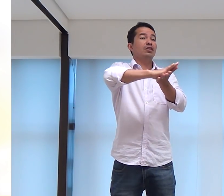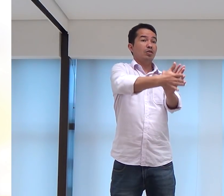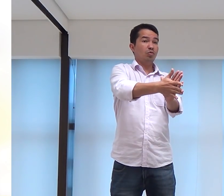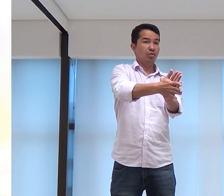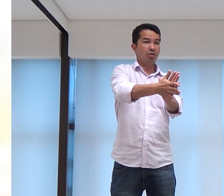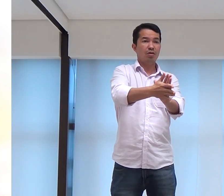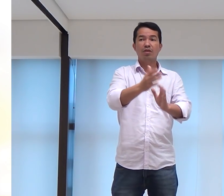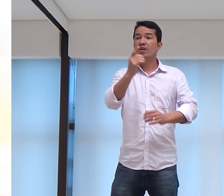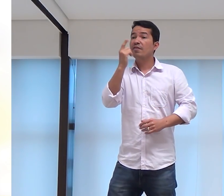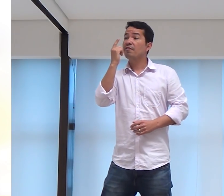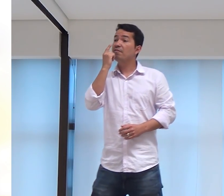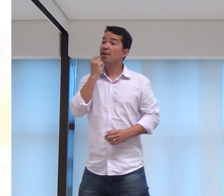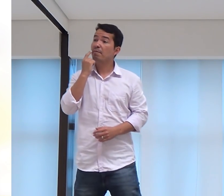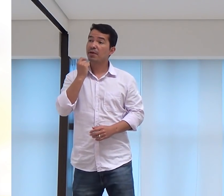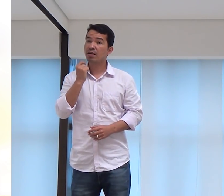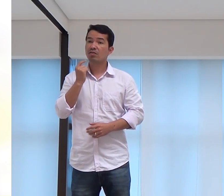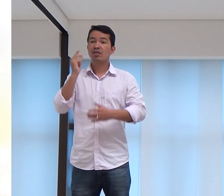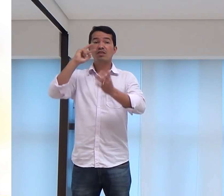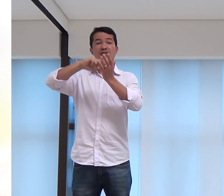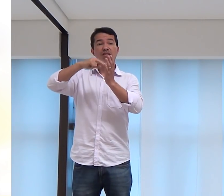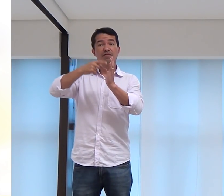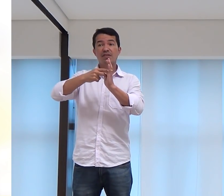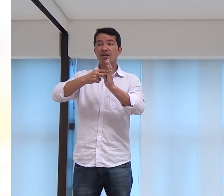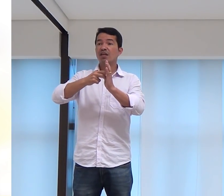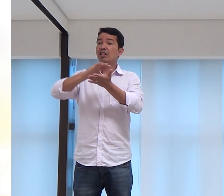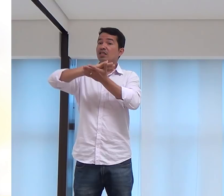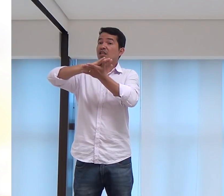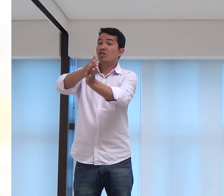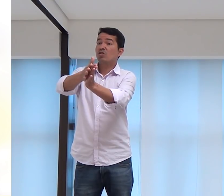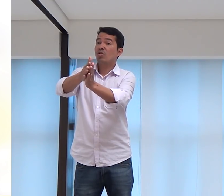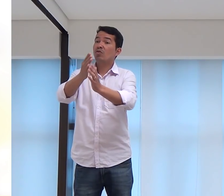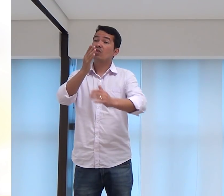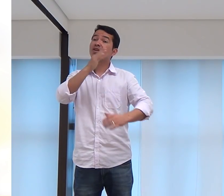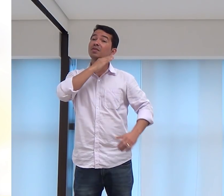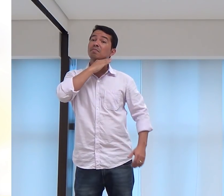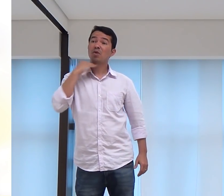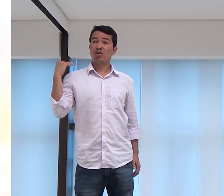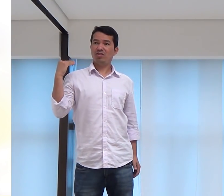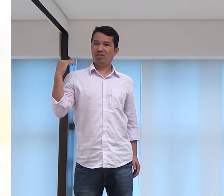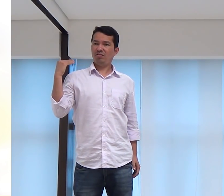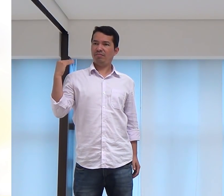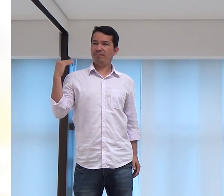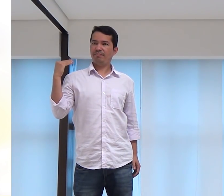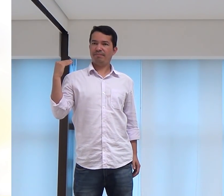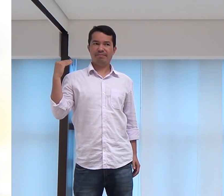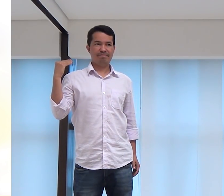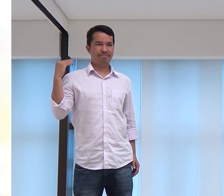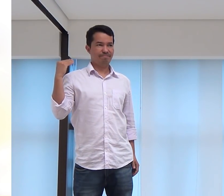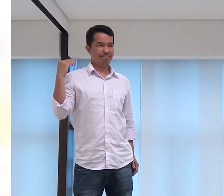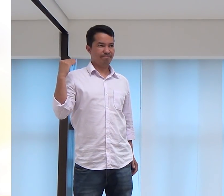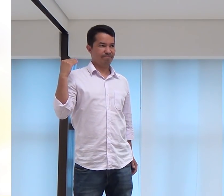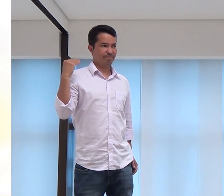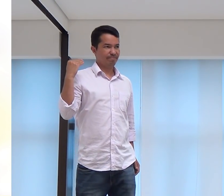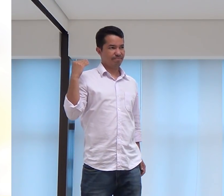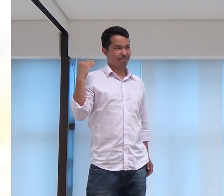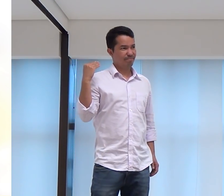O dragão simboliza destruição. E por ser vermelho, simboliza a